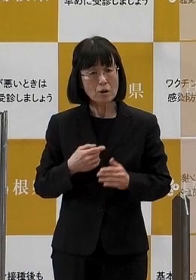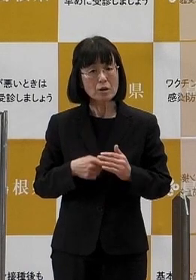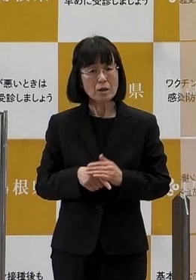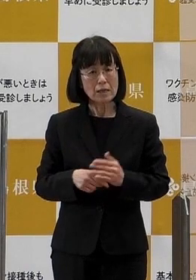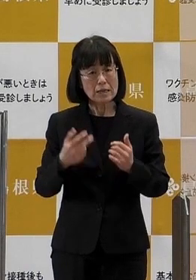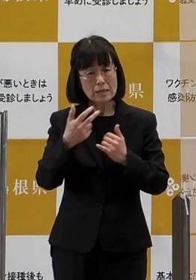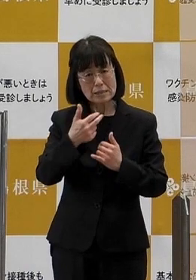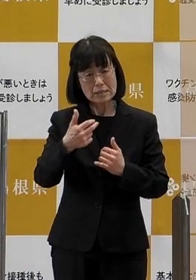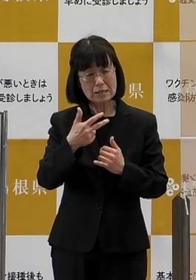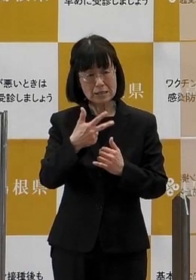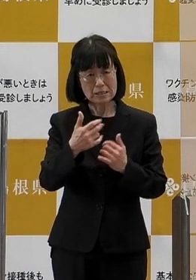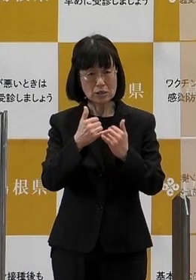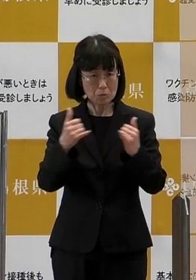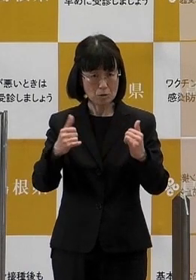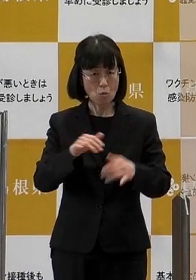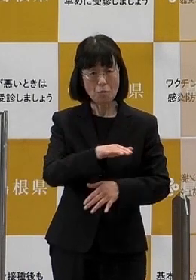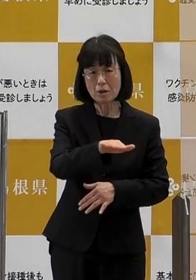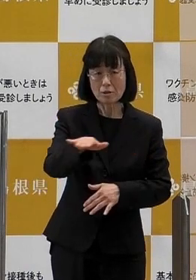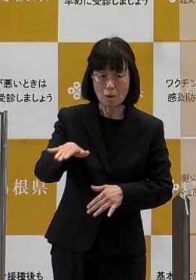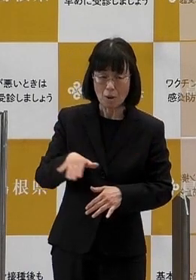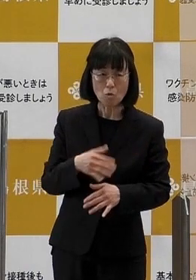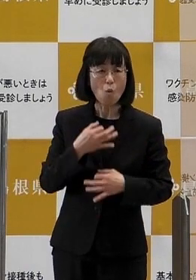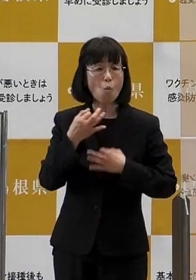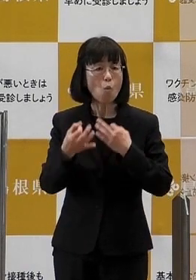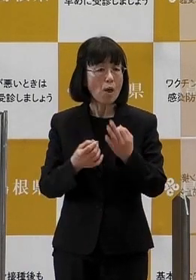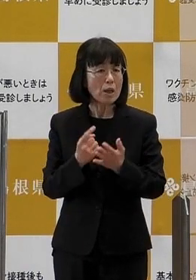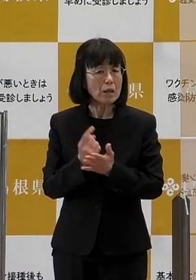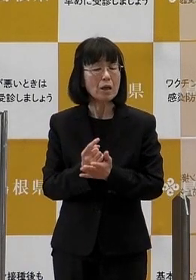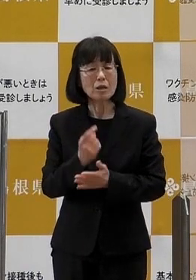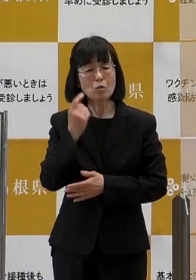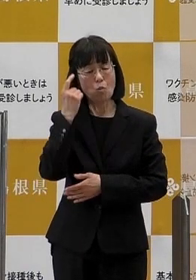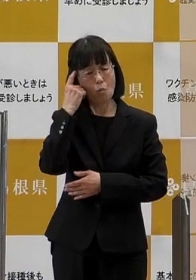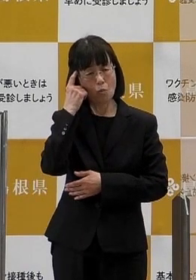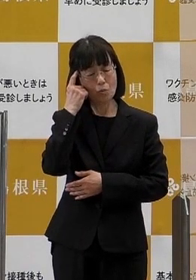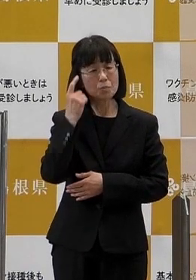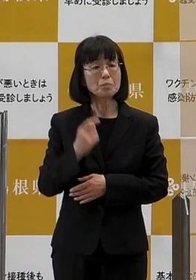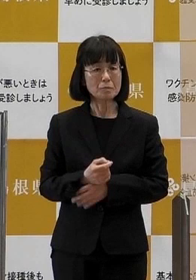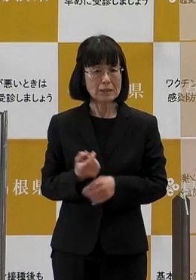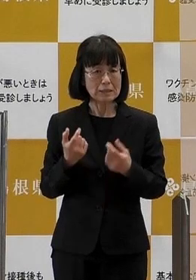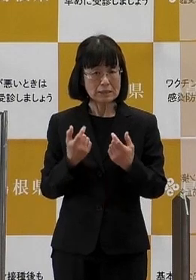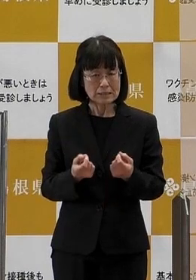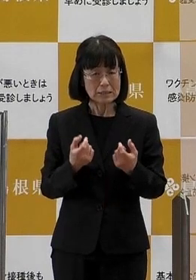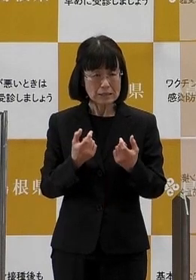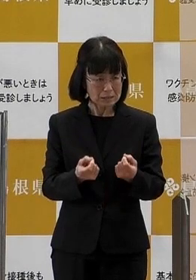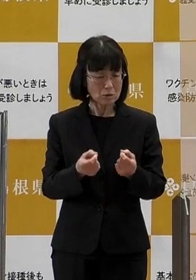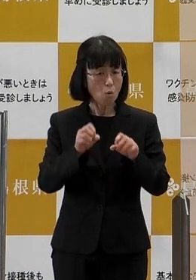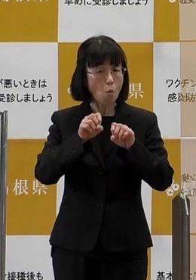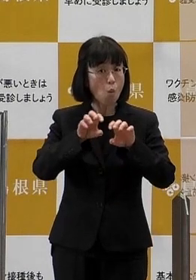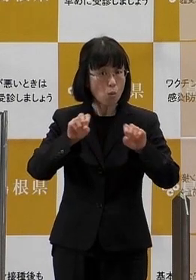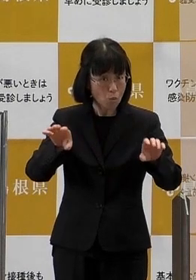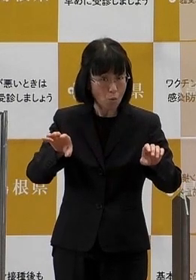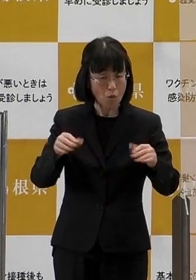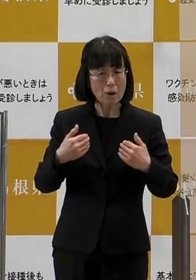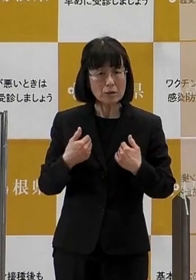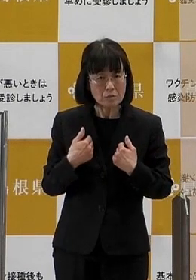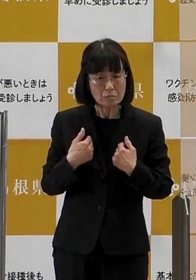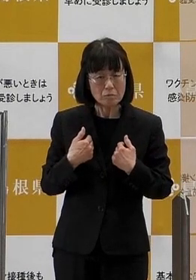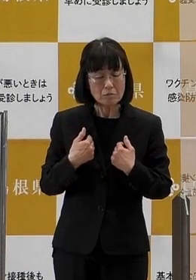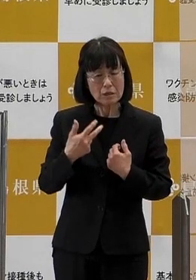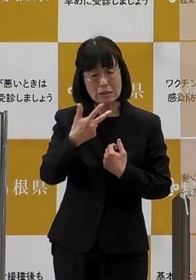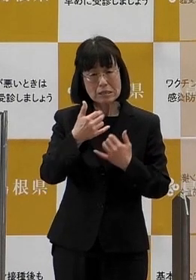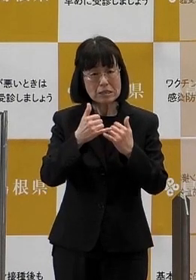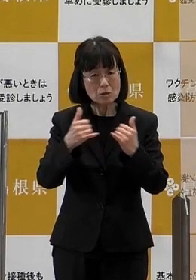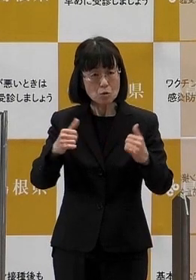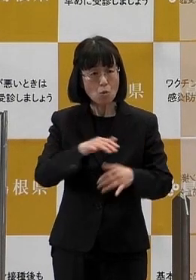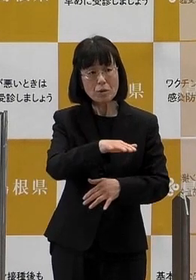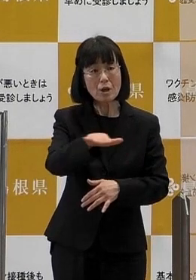市民の皆さんの声しかないんじゃないですか。ですから、きちんと報道していただかないと、市民の皆さんは状況